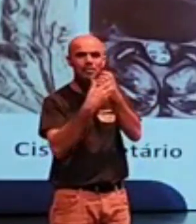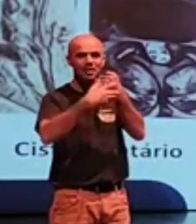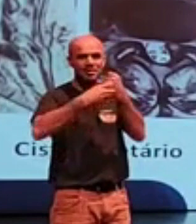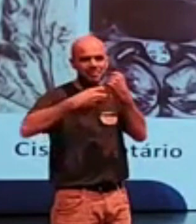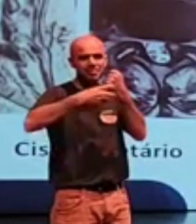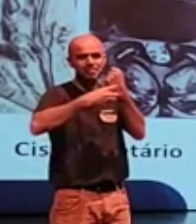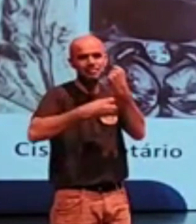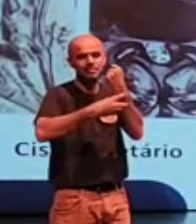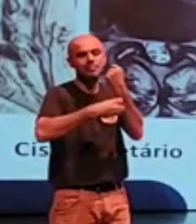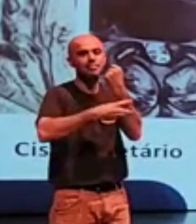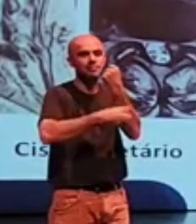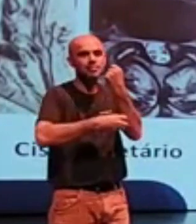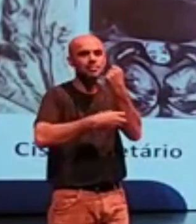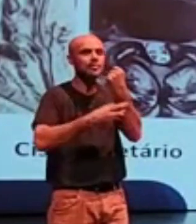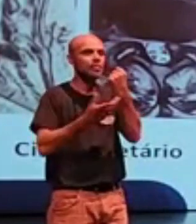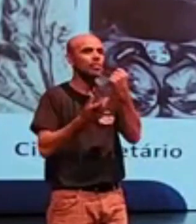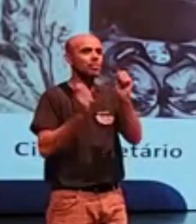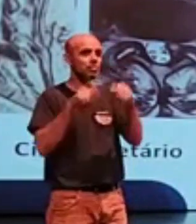retirá-los,